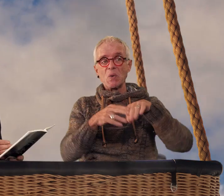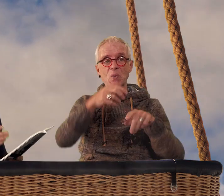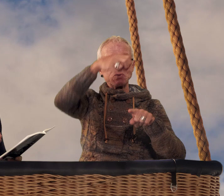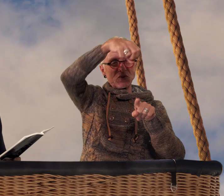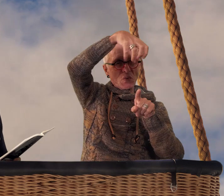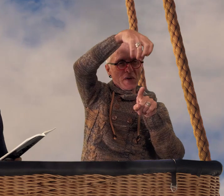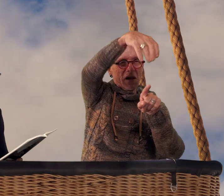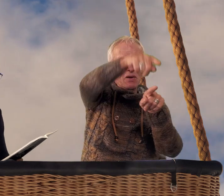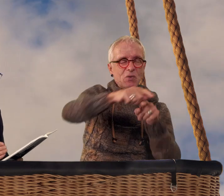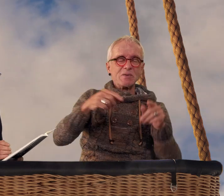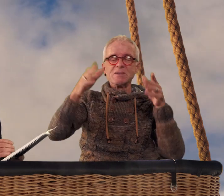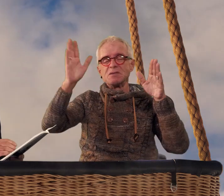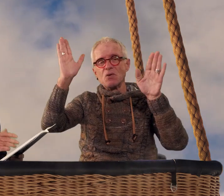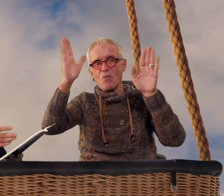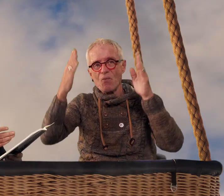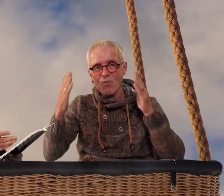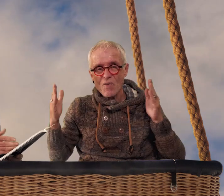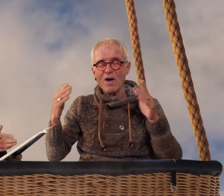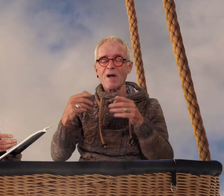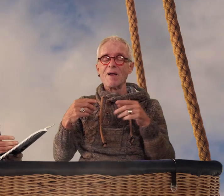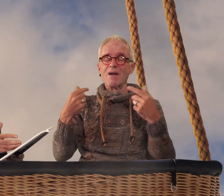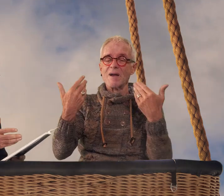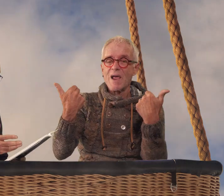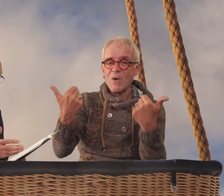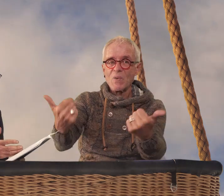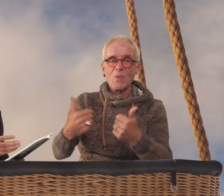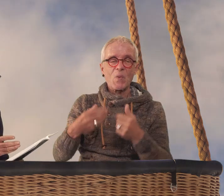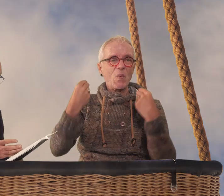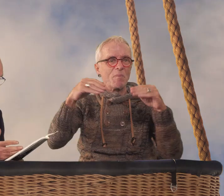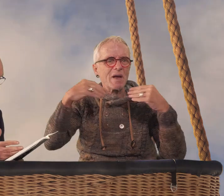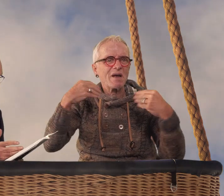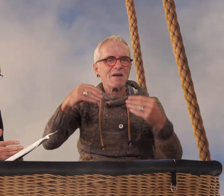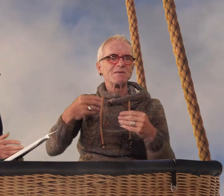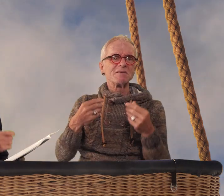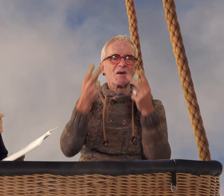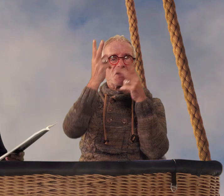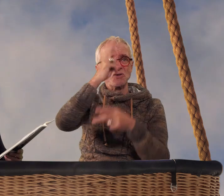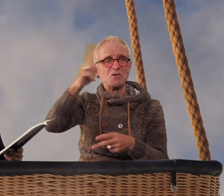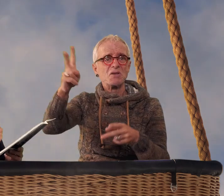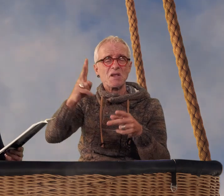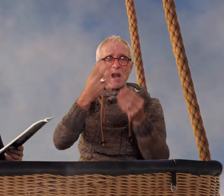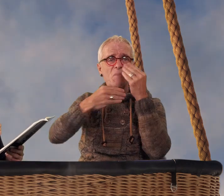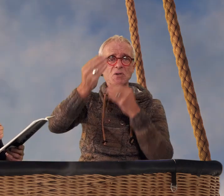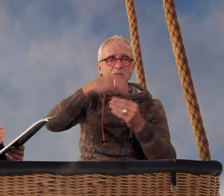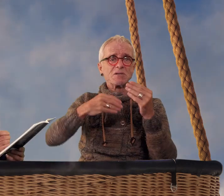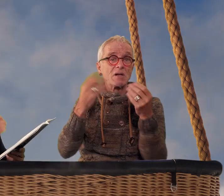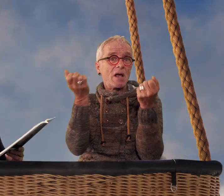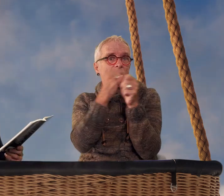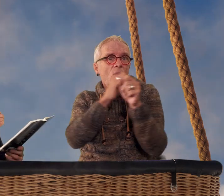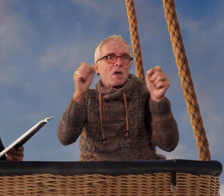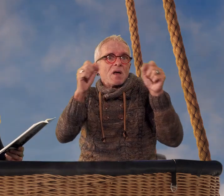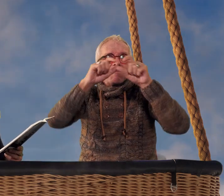pour les promenades, les voiles, les ailerons, au-dessous, les cafés et le magasin général des vivres. Admirez cette magnifique annonce